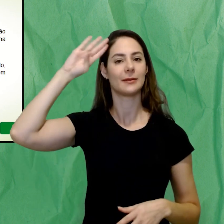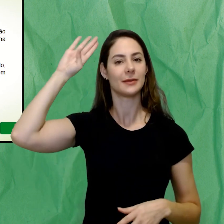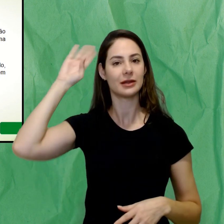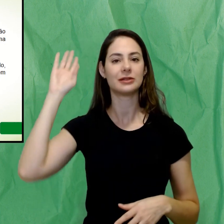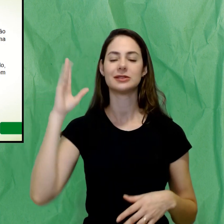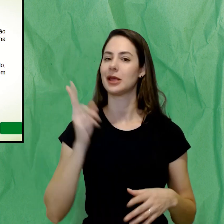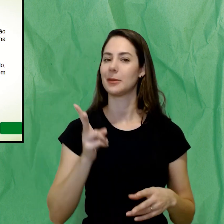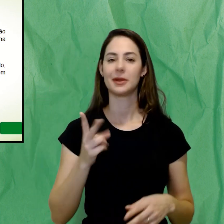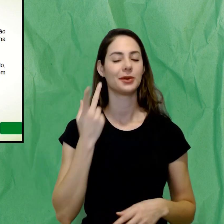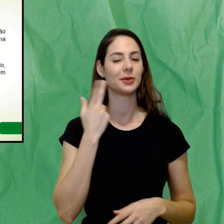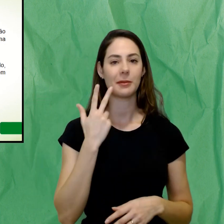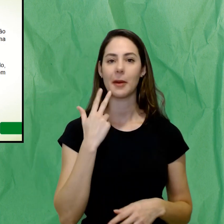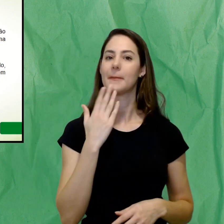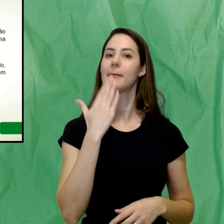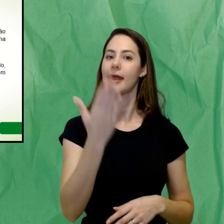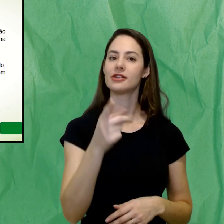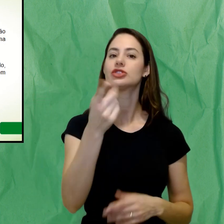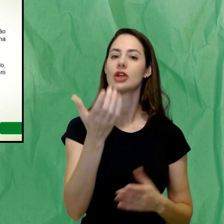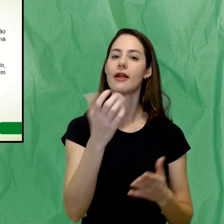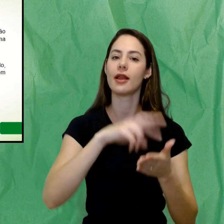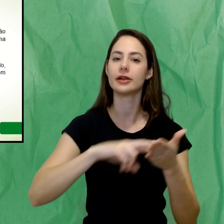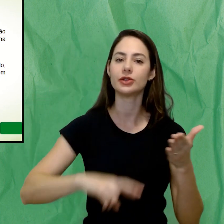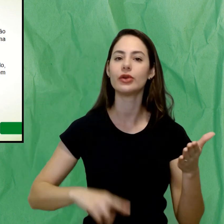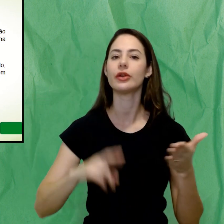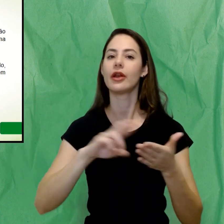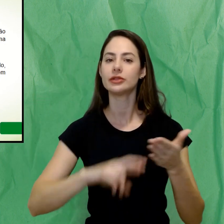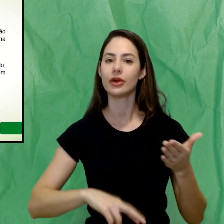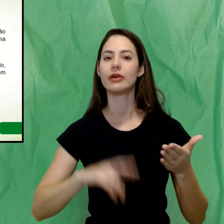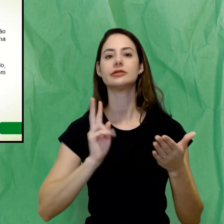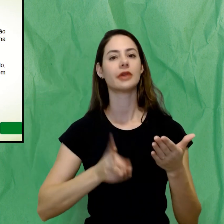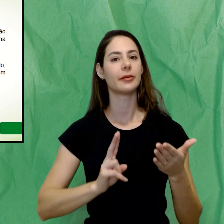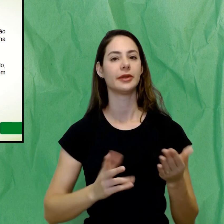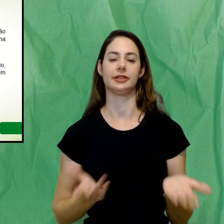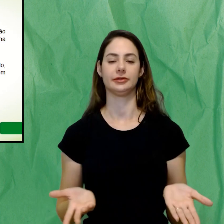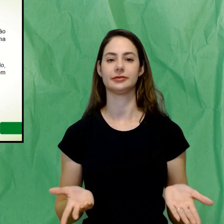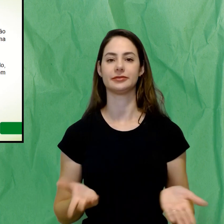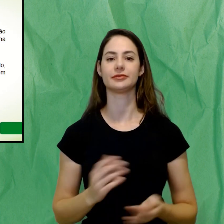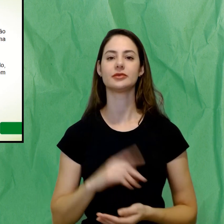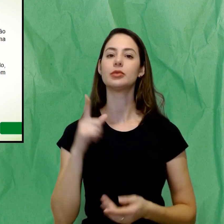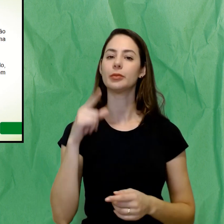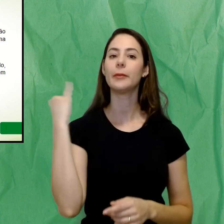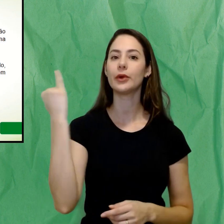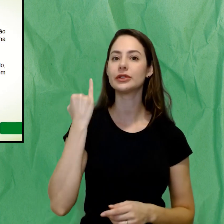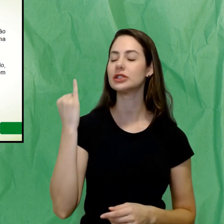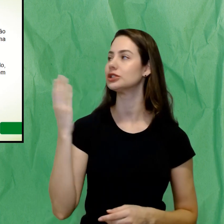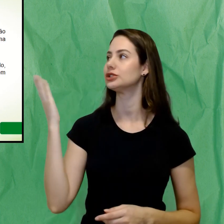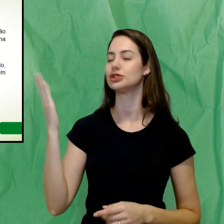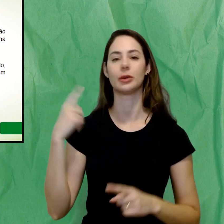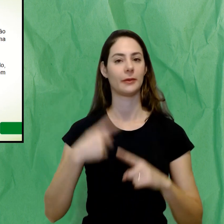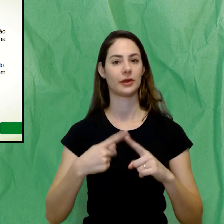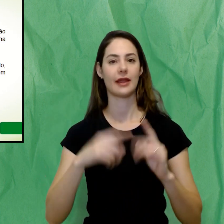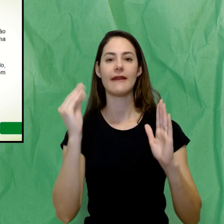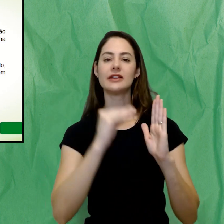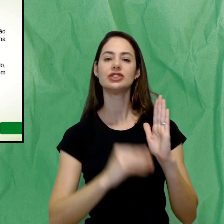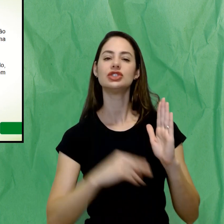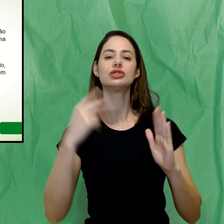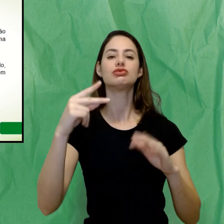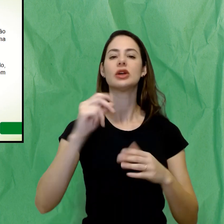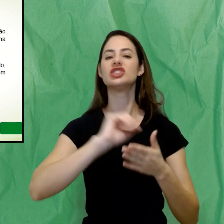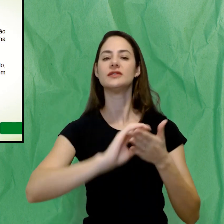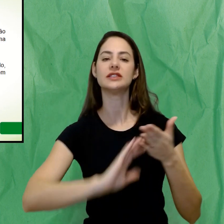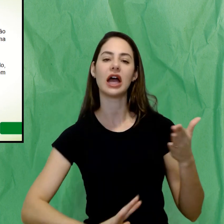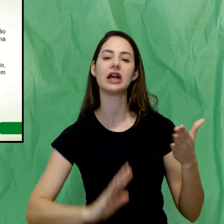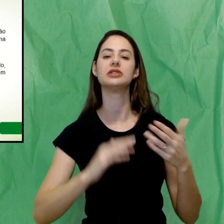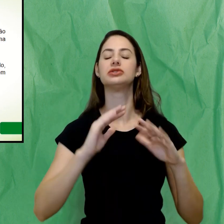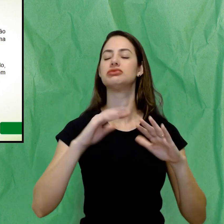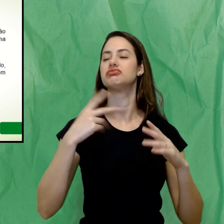muito comum solicitarem para vocês relatórios, tá? E eles são importantes porque eles registram desde atividades escolares